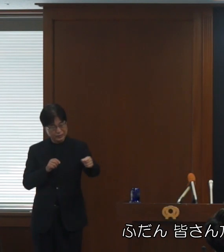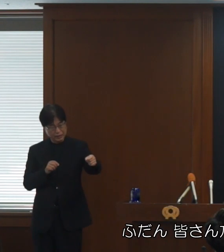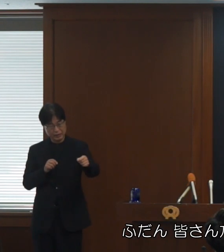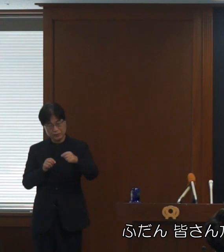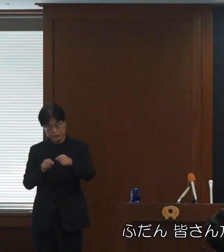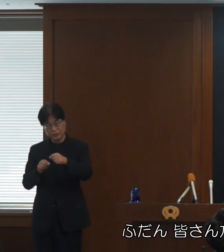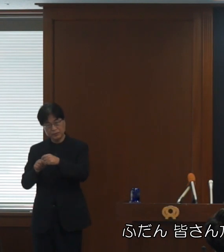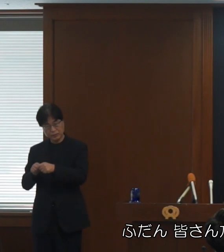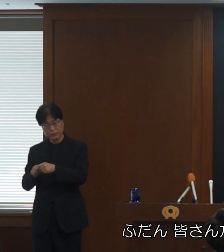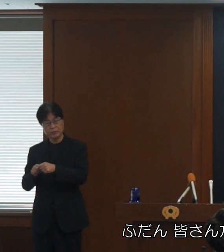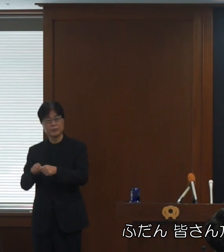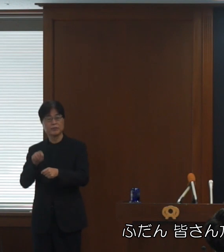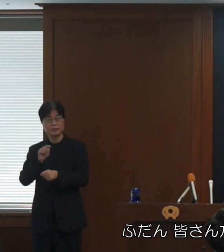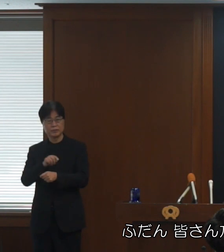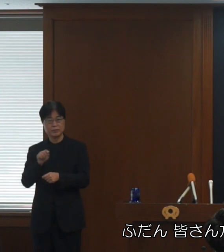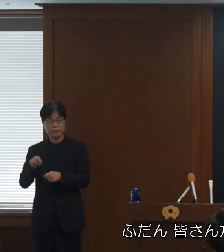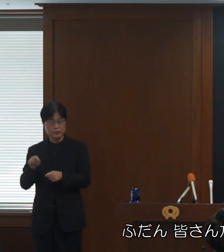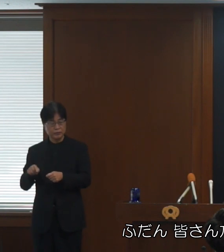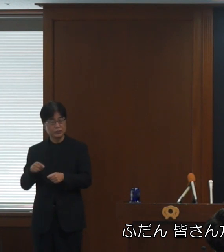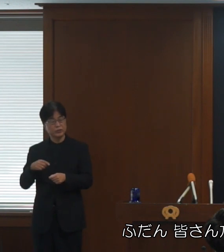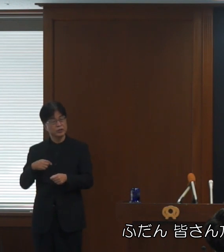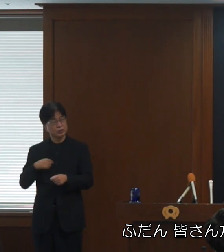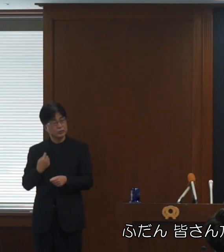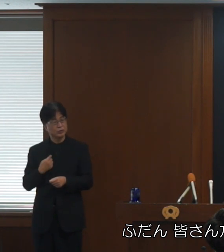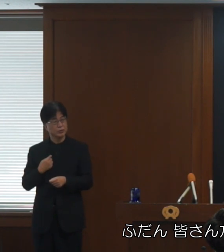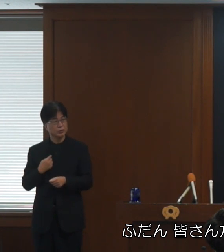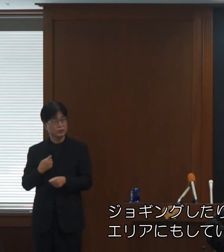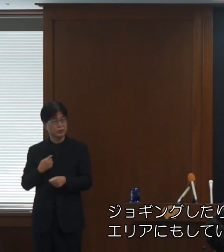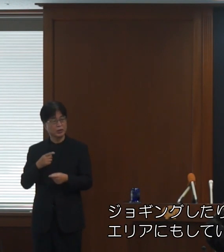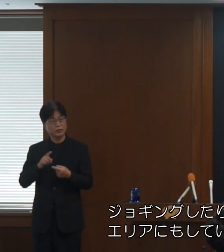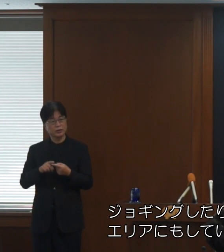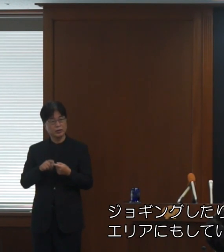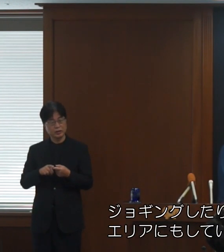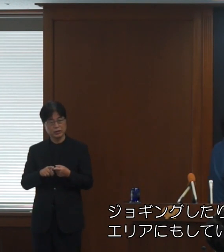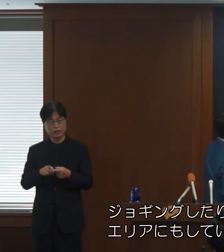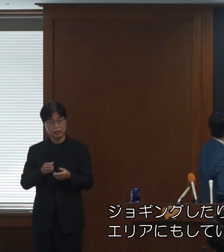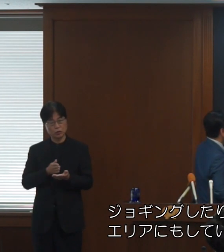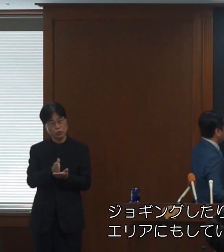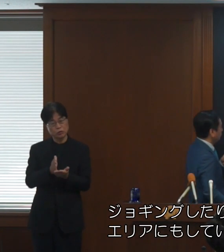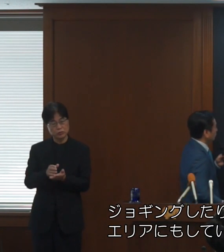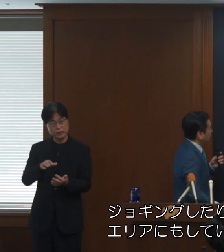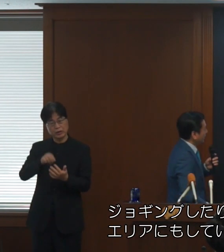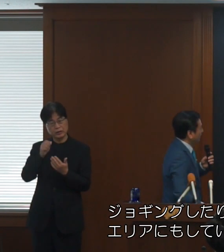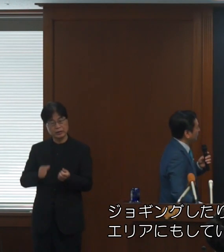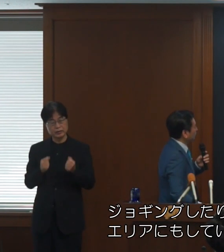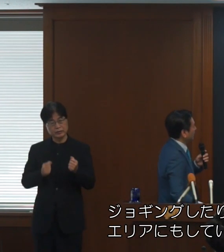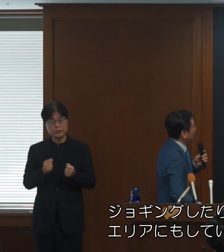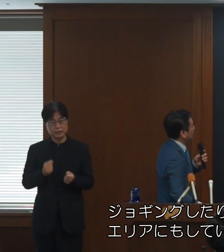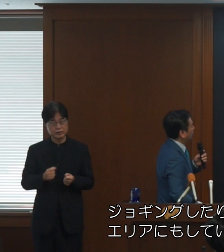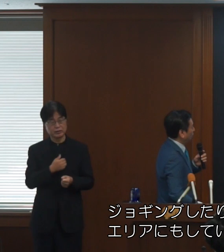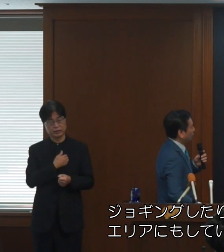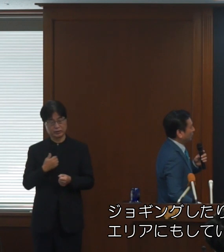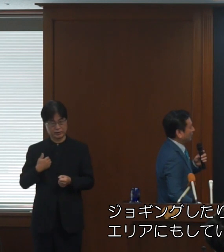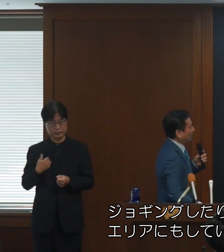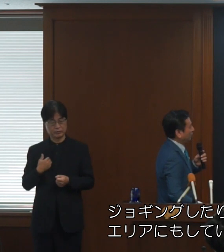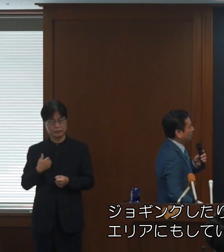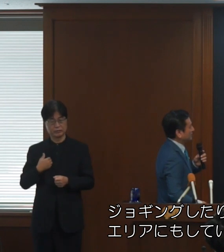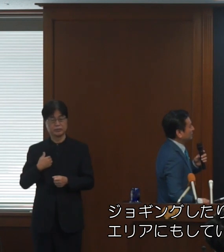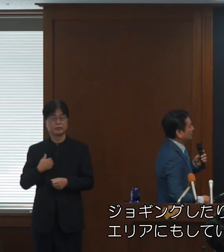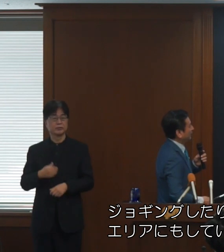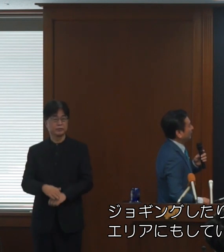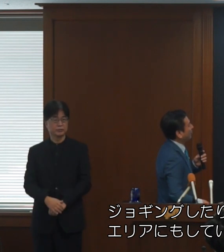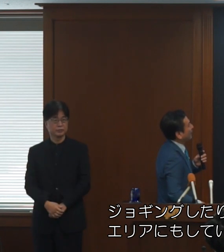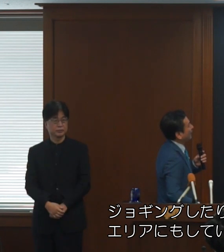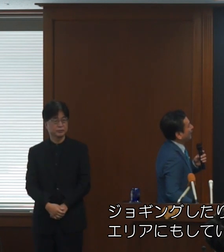ことでありまして普段皆さん方が周遊して散歩したりジョギングしたりしていただくというエリアにもしていきたいと思って